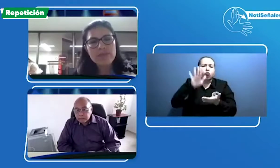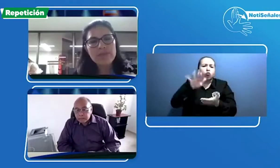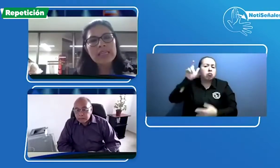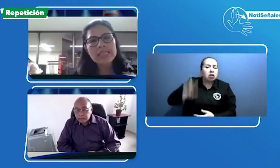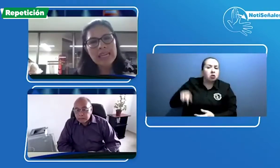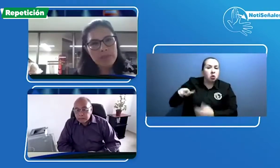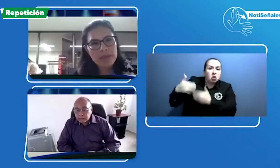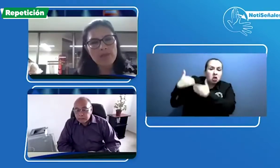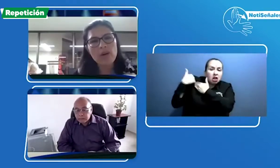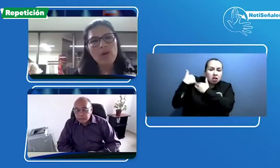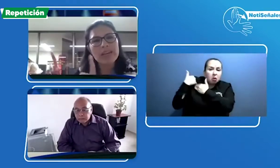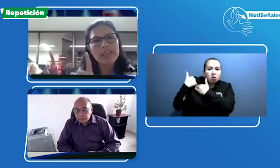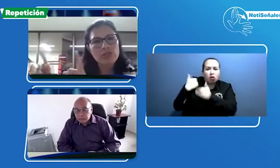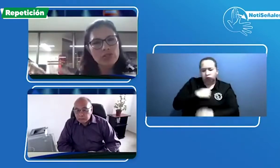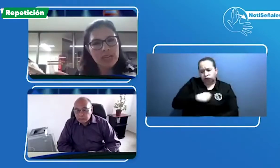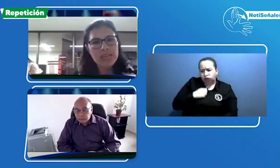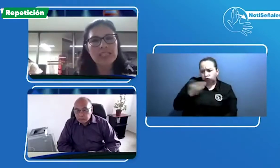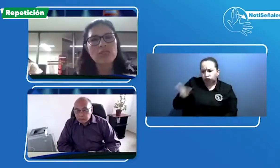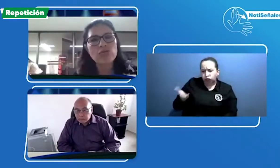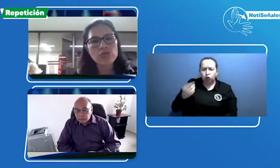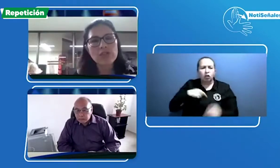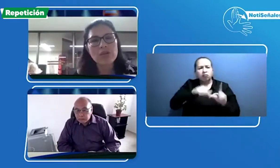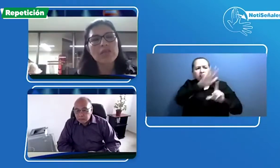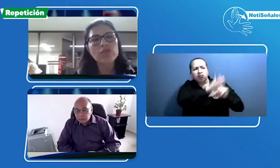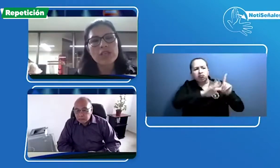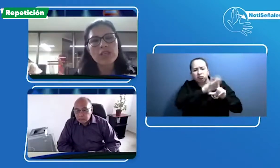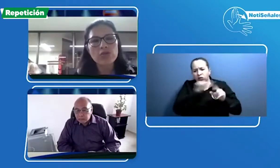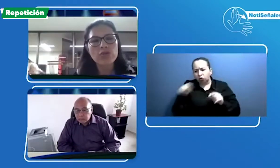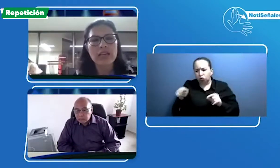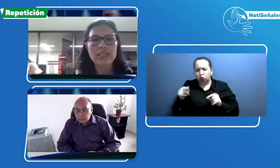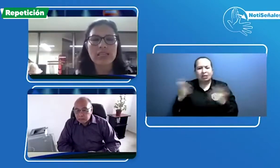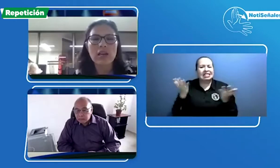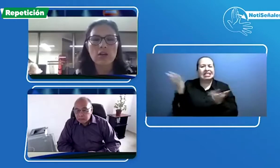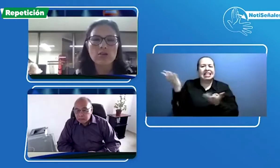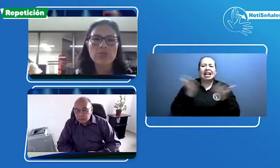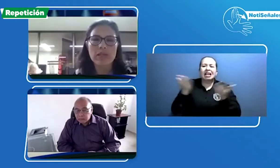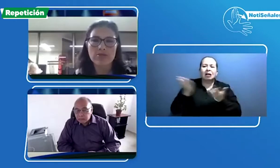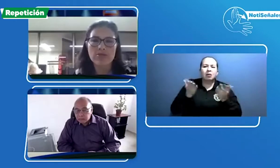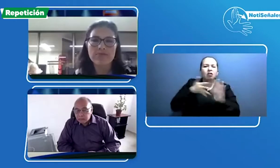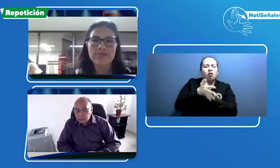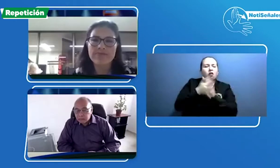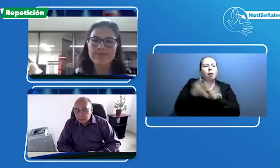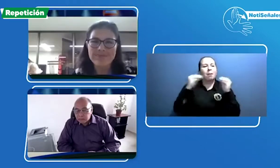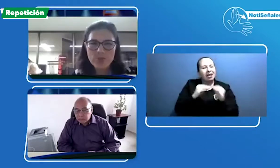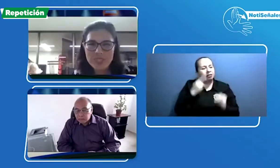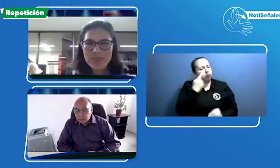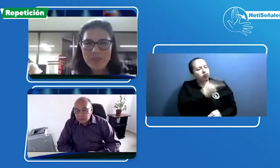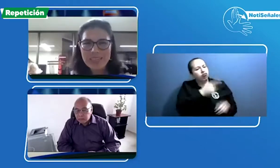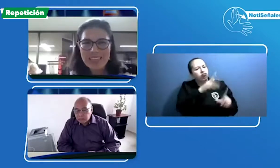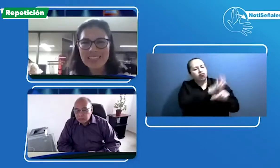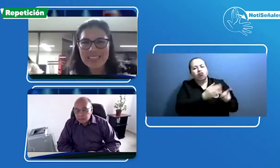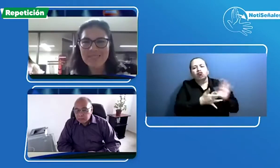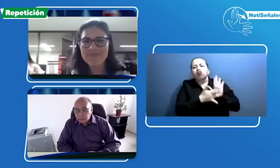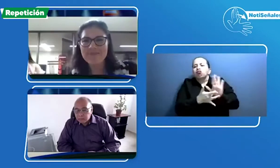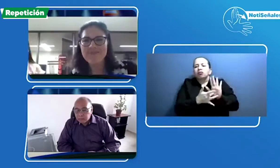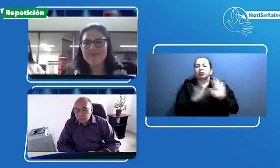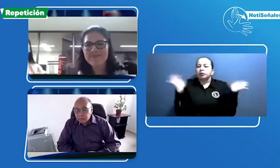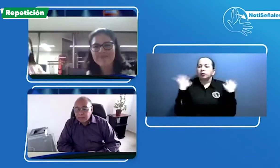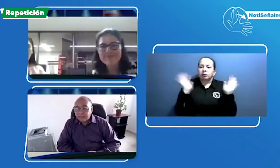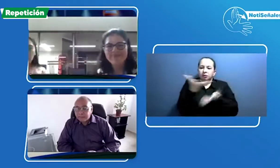se le pide el favor que socialice su servicio y socialice los videos. Muchísimas gracias.